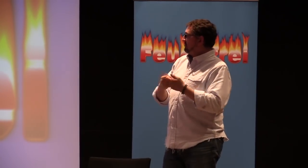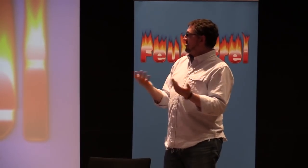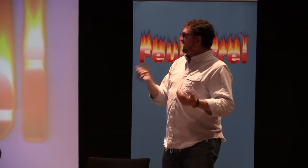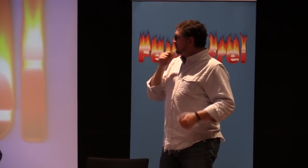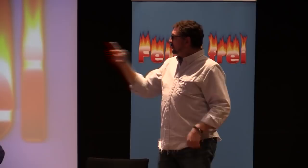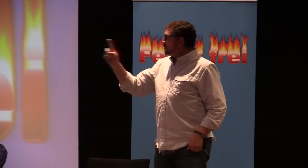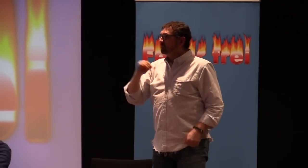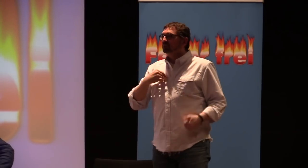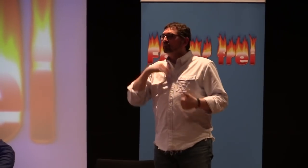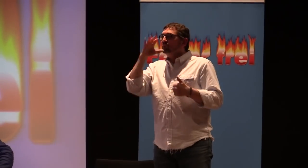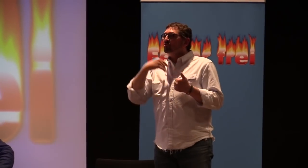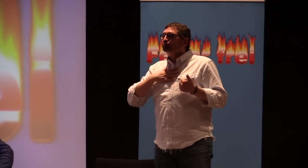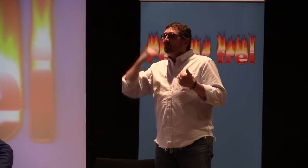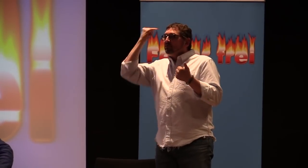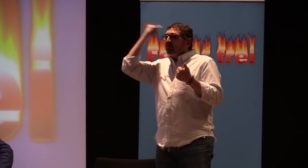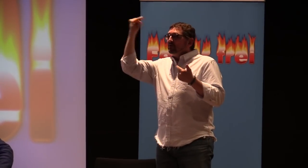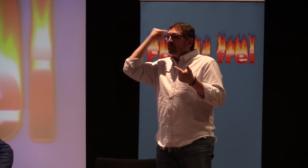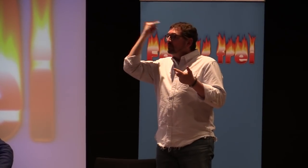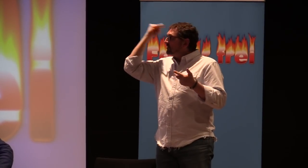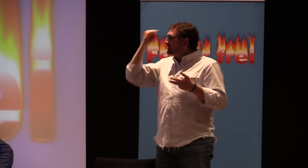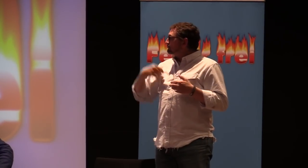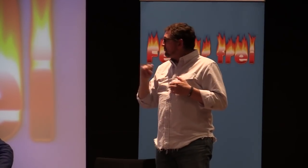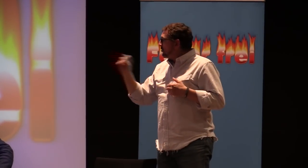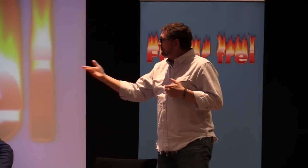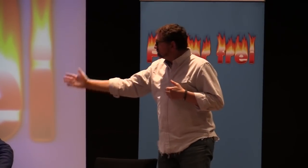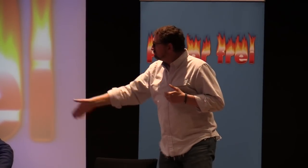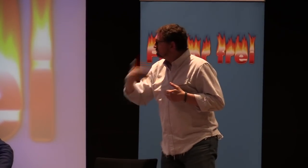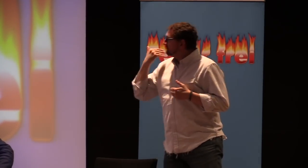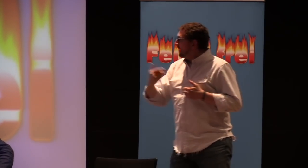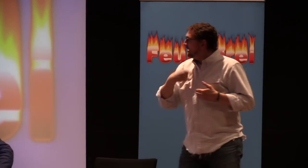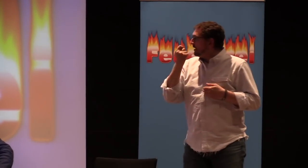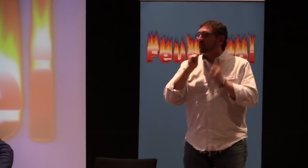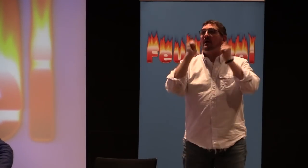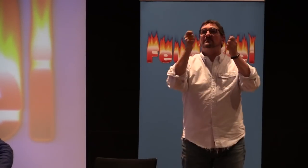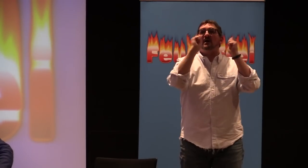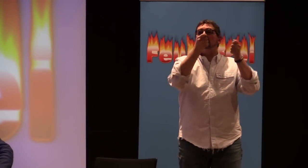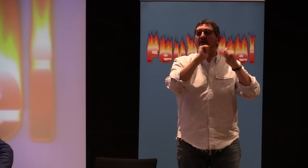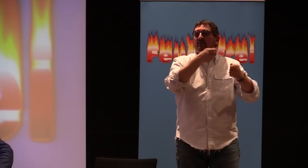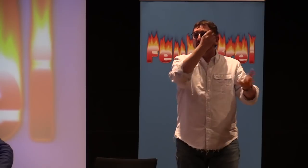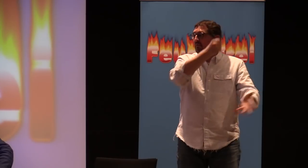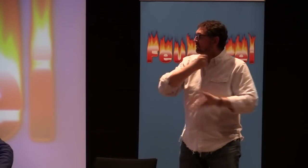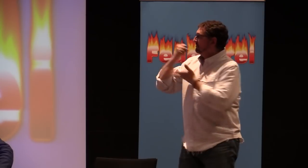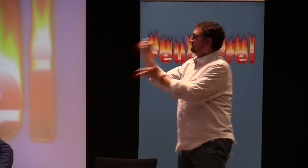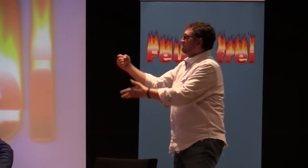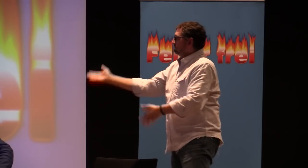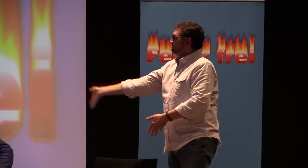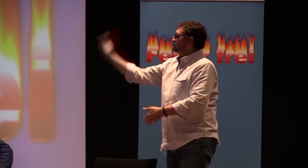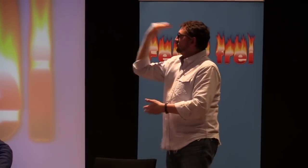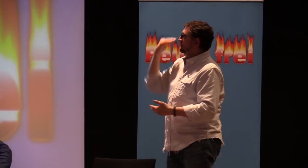Ja, aber warum könntest du nicht als Jugendlicher jetzt deinem Stadtverband hingehen und sagen, guck mal, ich habe die und die und die